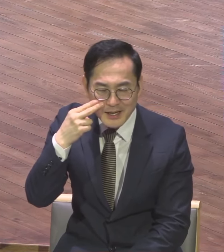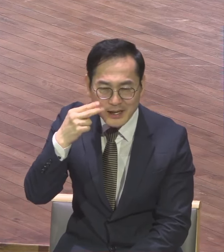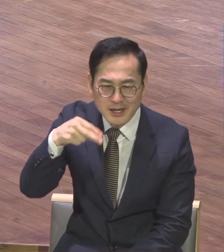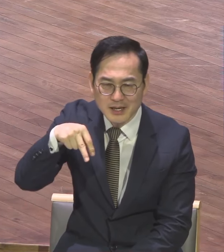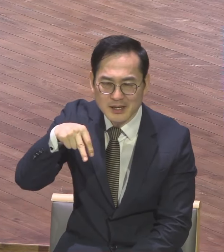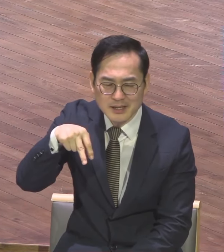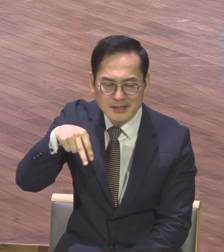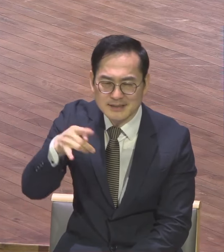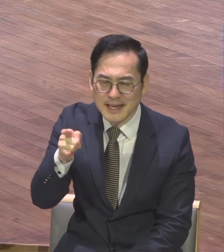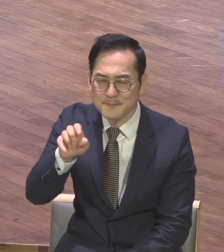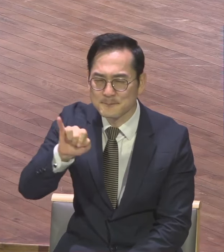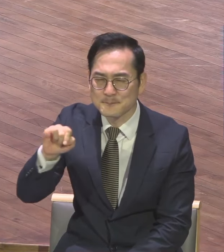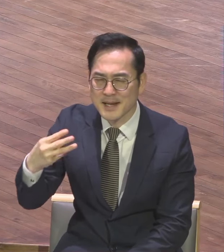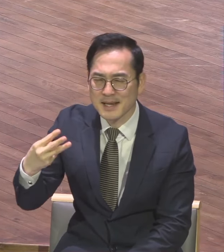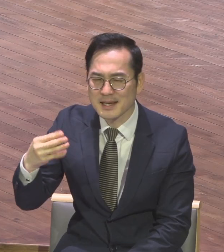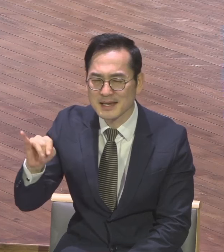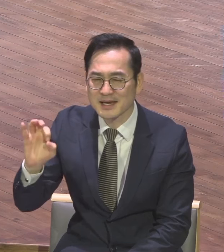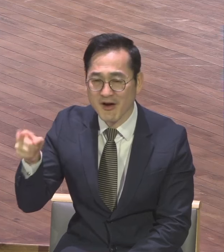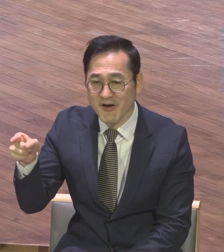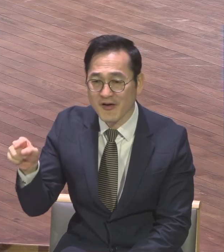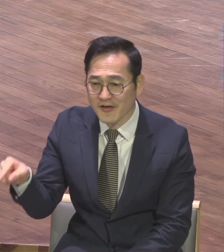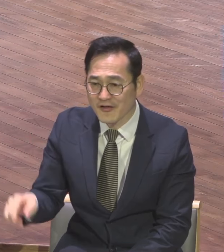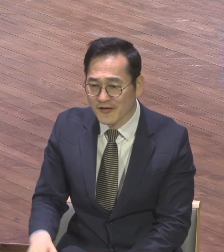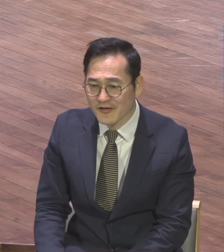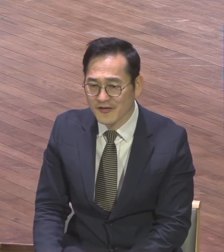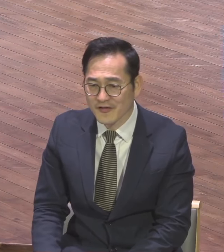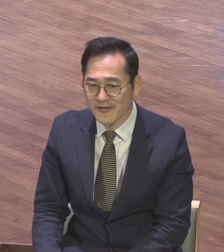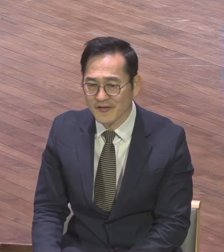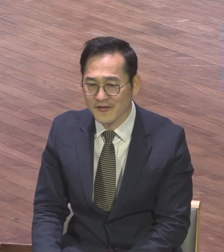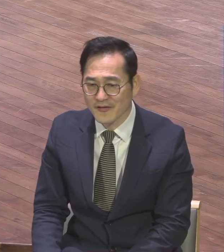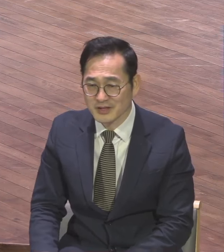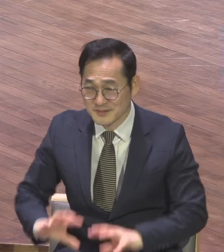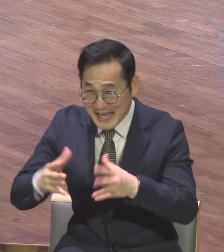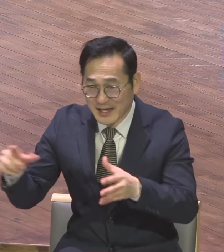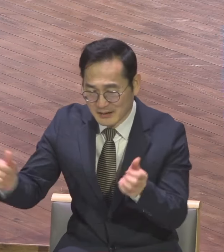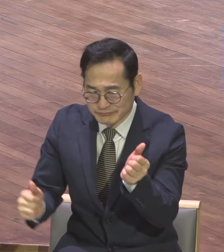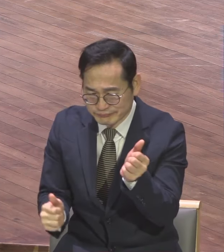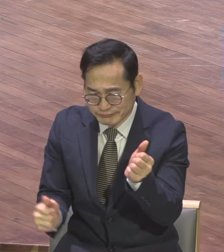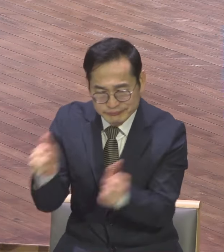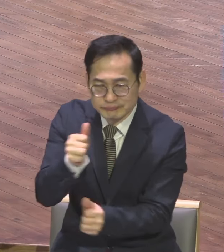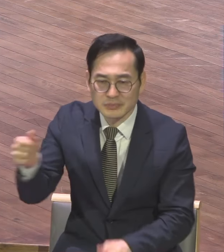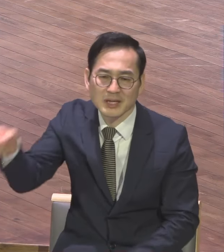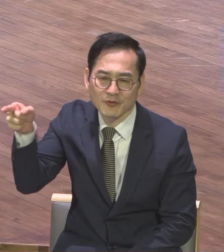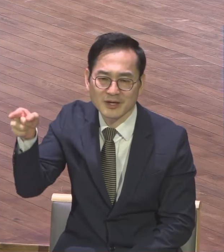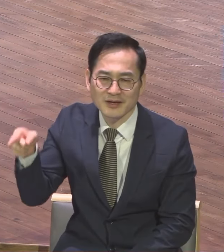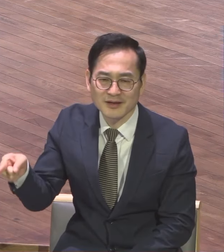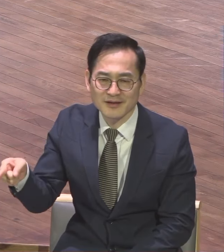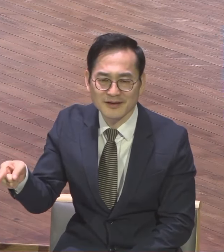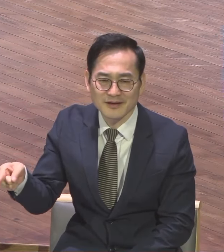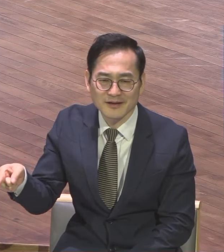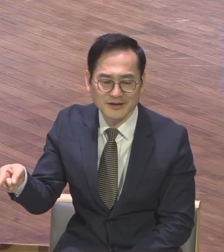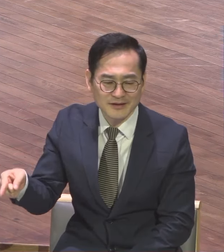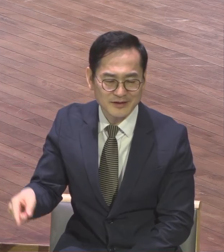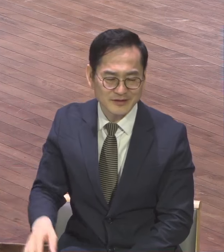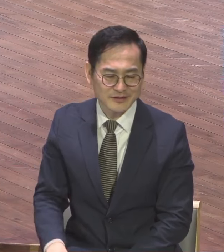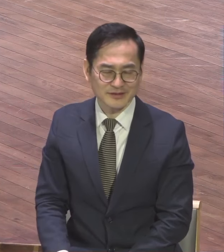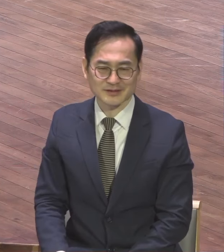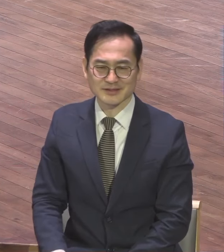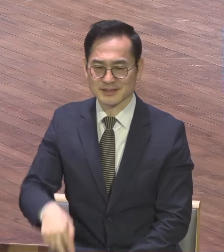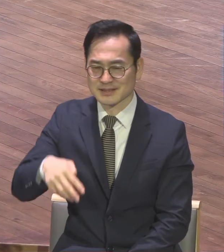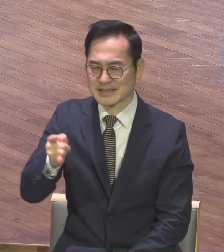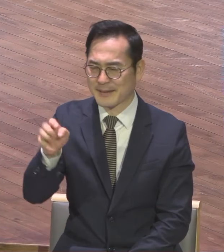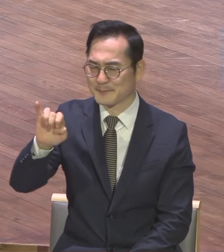셰필러라는 분이 있습니다. 지금 현재 세계 1위예요. 1위. 이